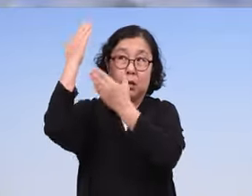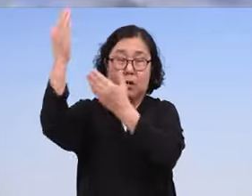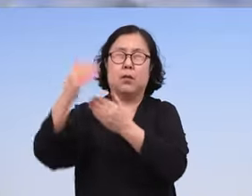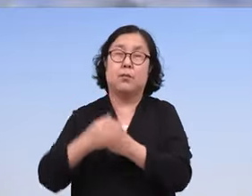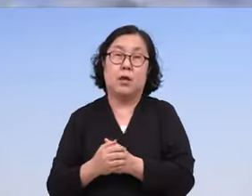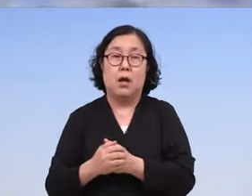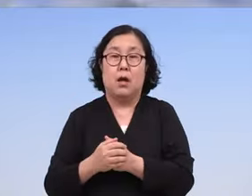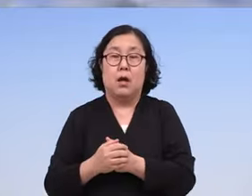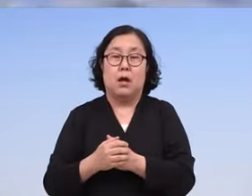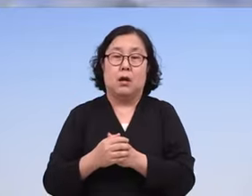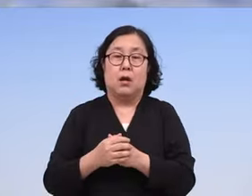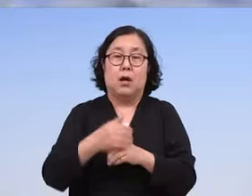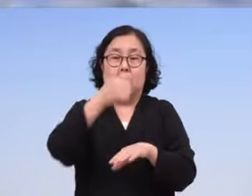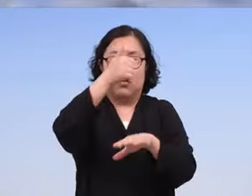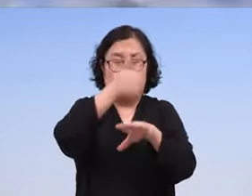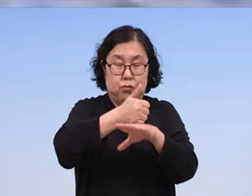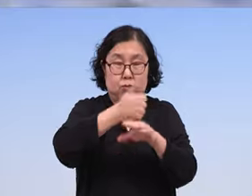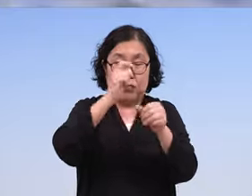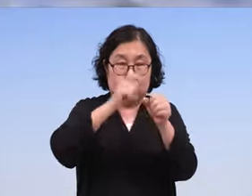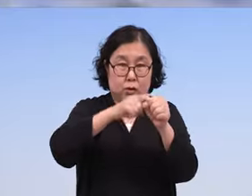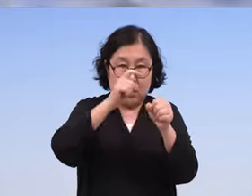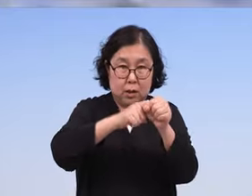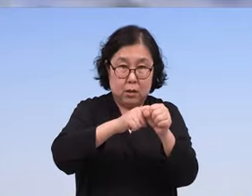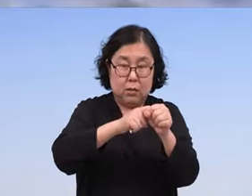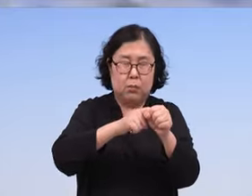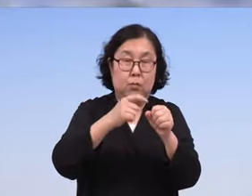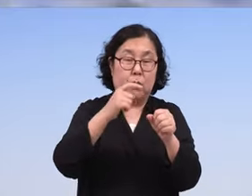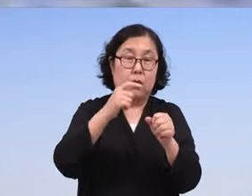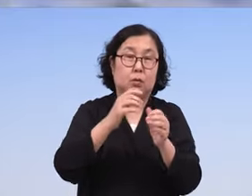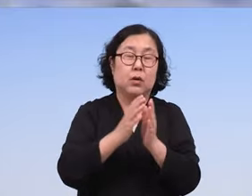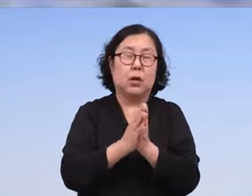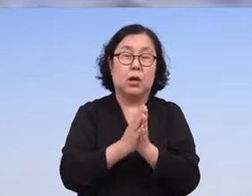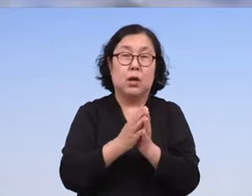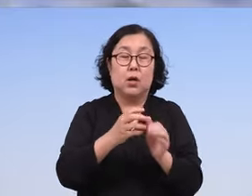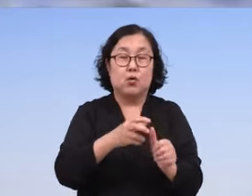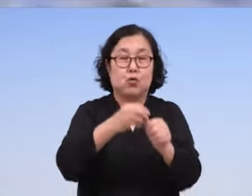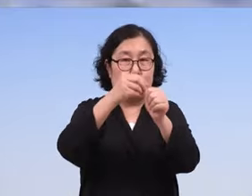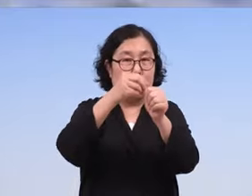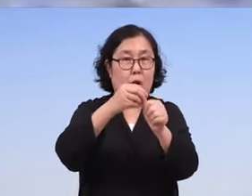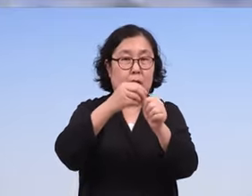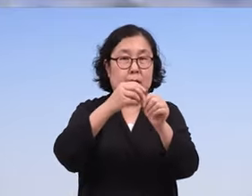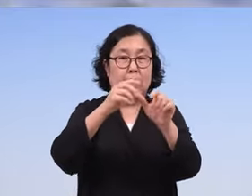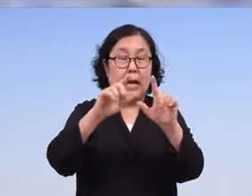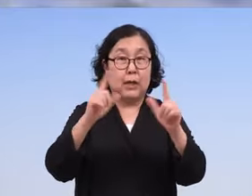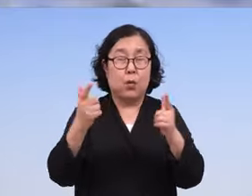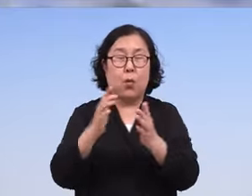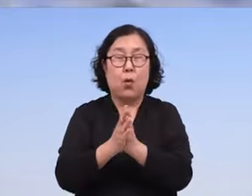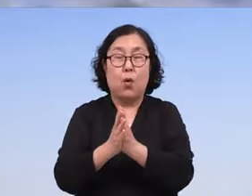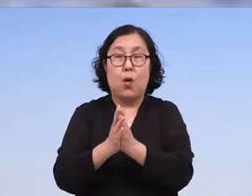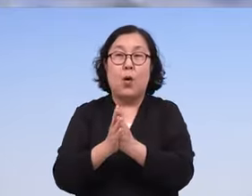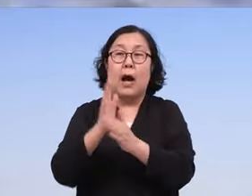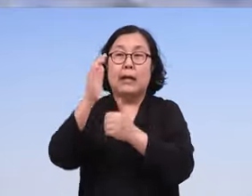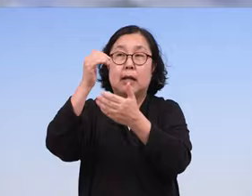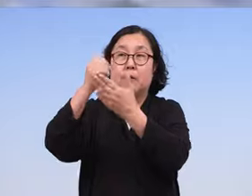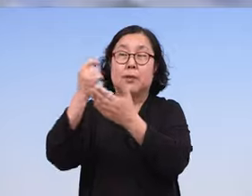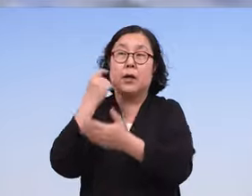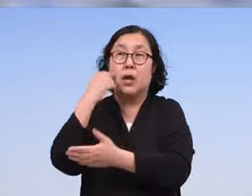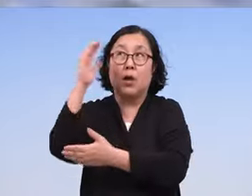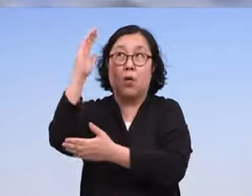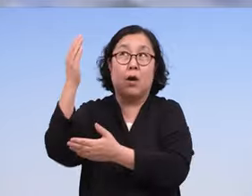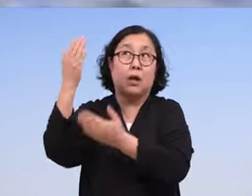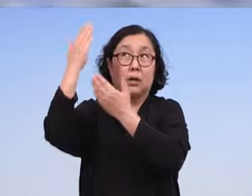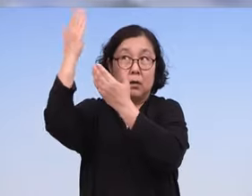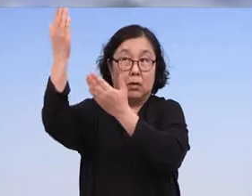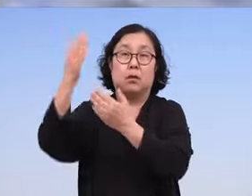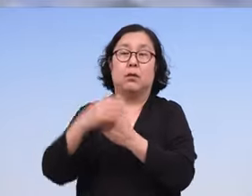말씀을 하셨네. 아니, 인생의 궁극적인 목적이 구원받는 건데 그게 아니래요. 이게 바로 꿈 넘어 꿈을 설명하는 거예요. 예수